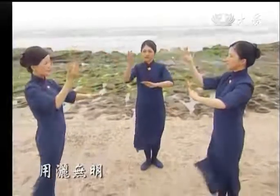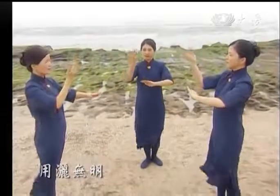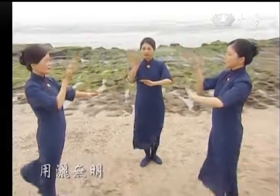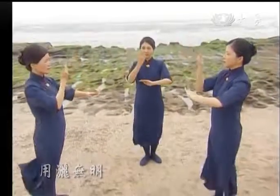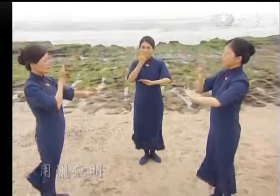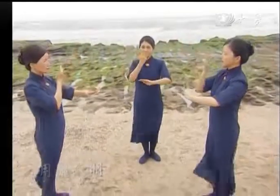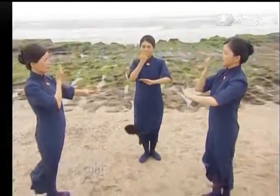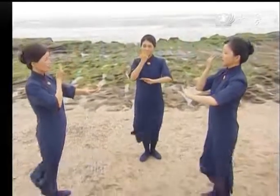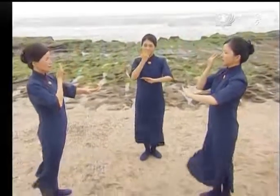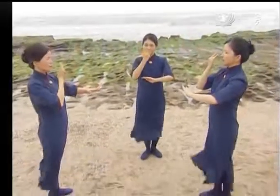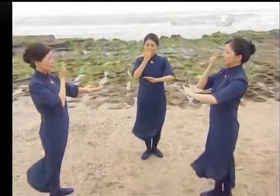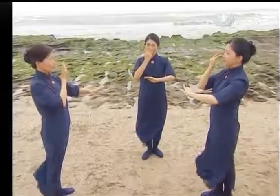名，